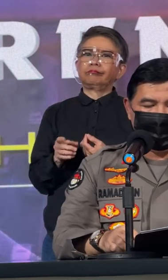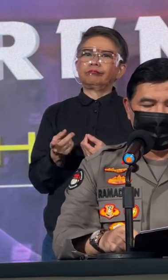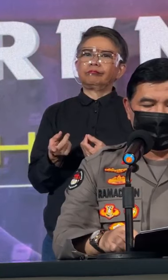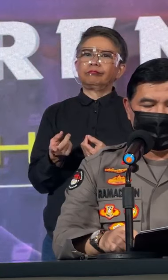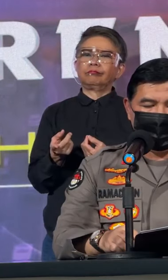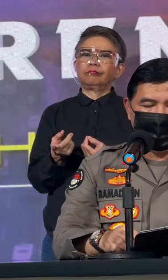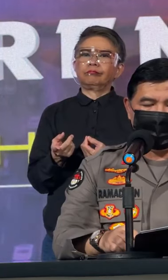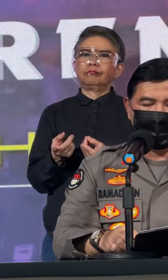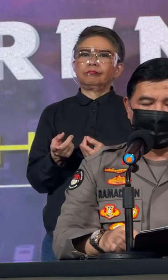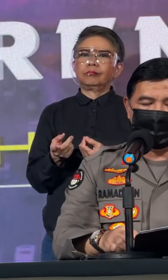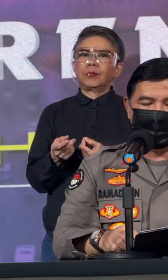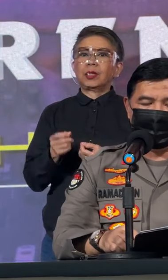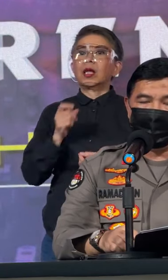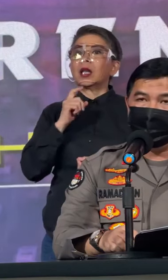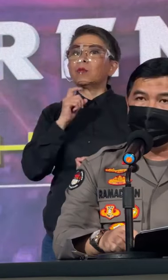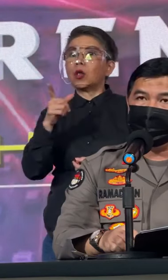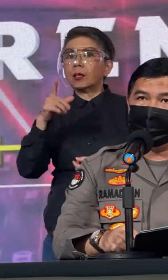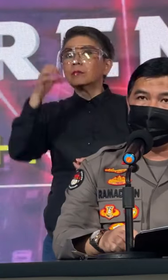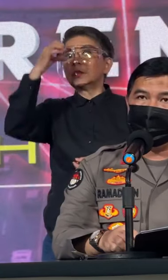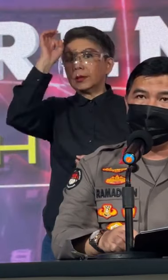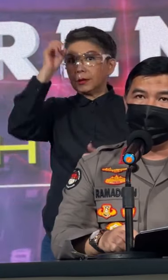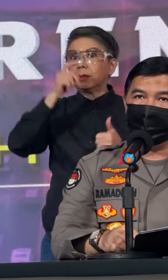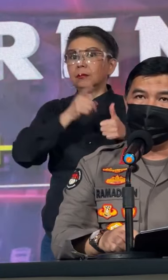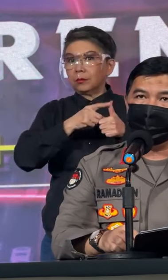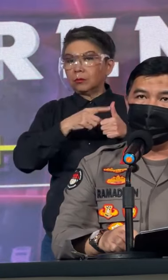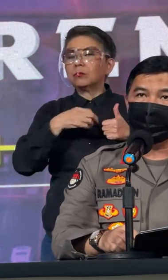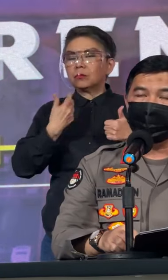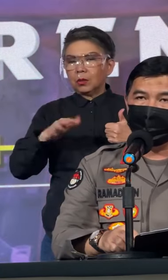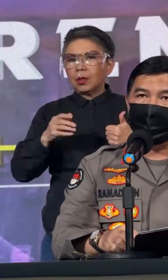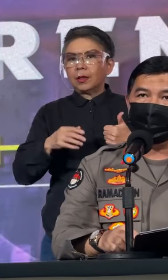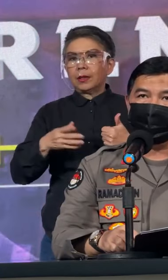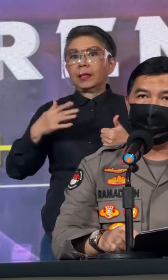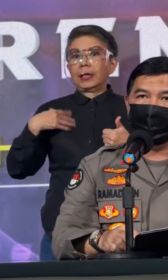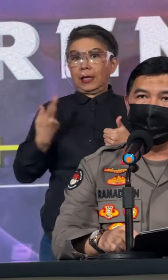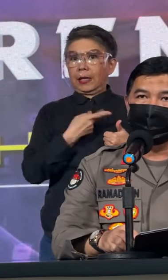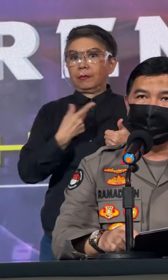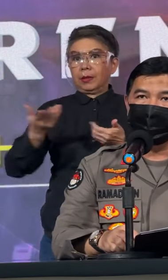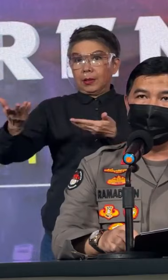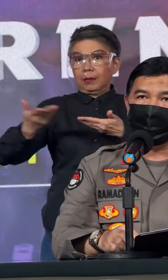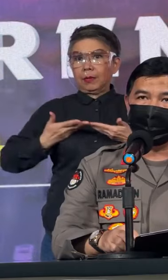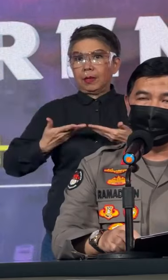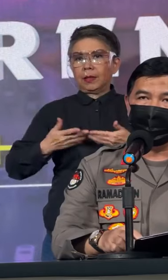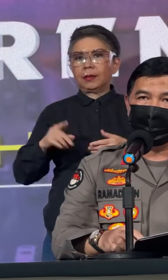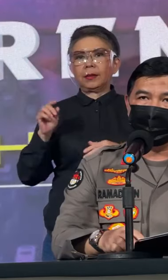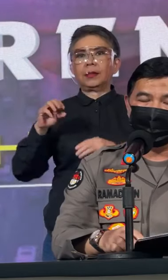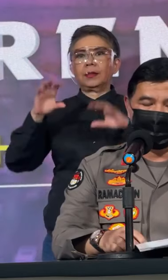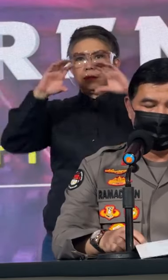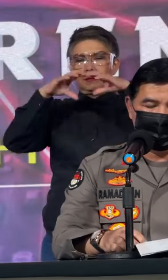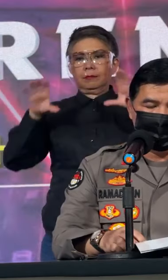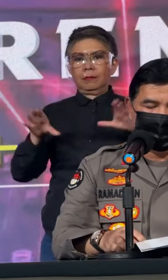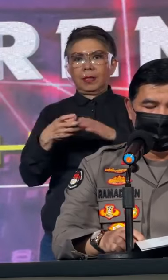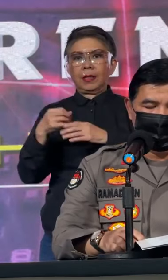selain laporan polisi yang diterima di Bareskrim